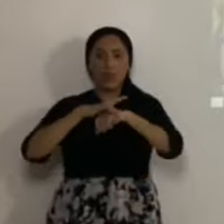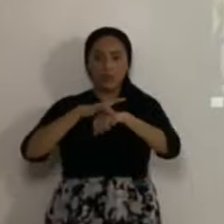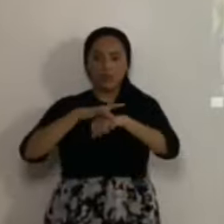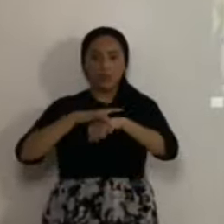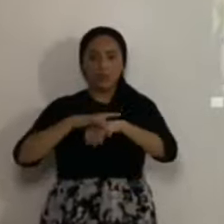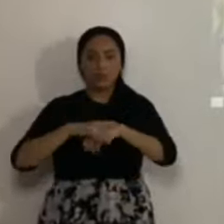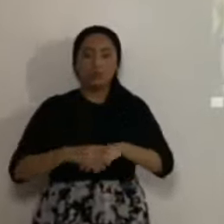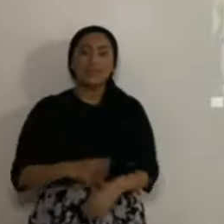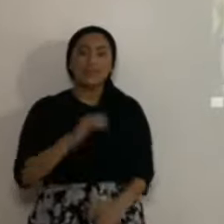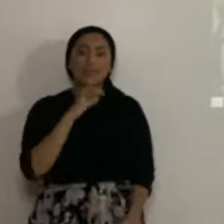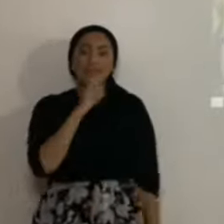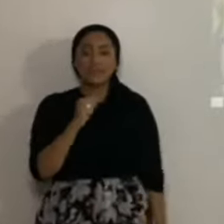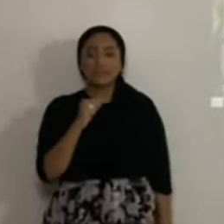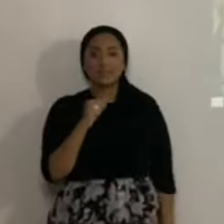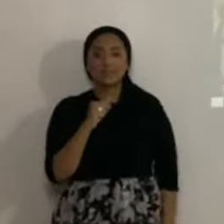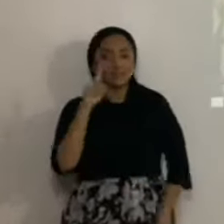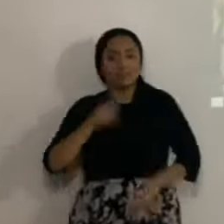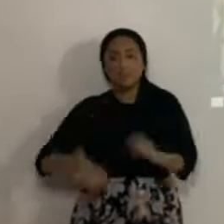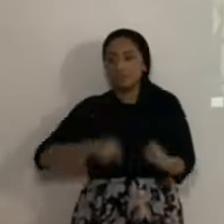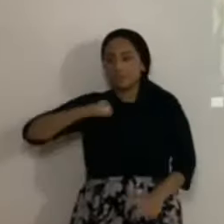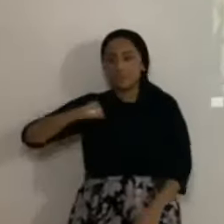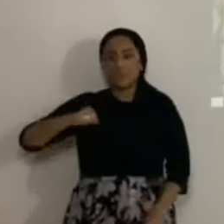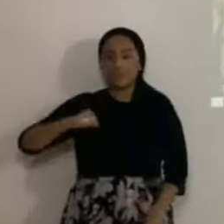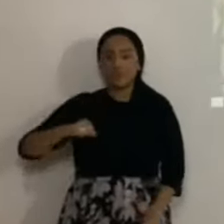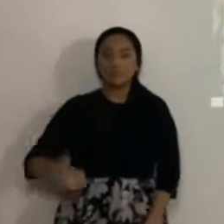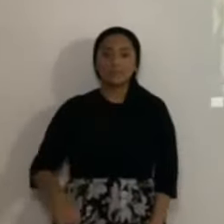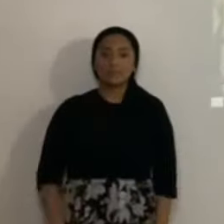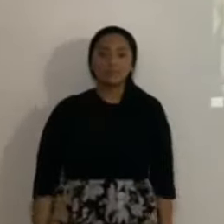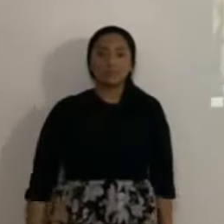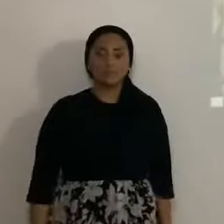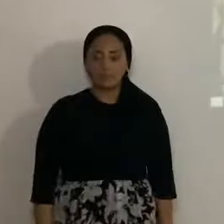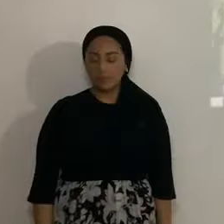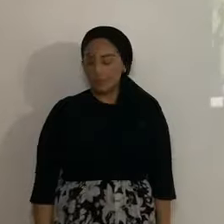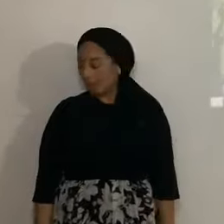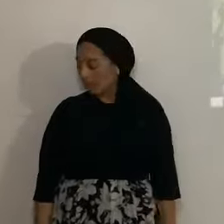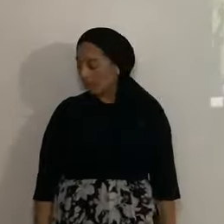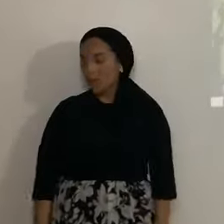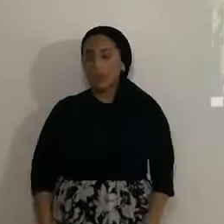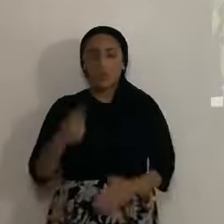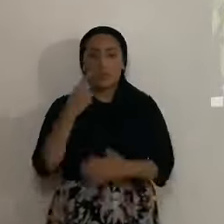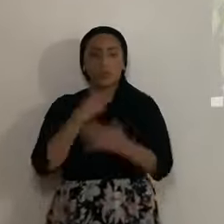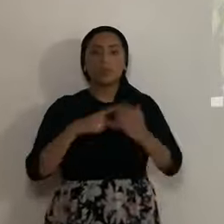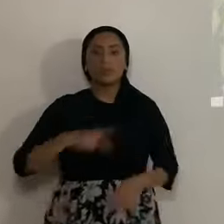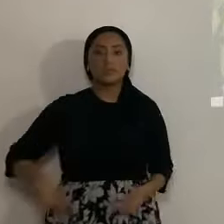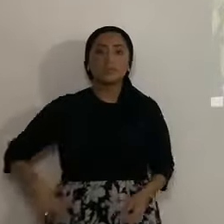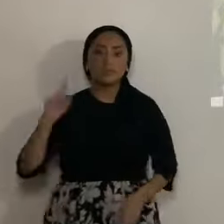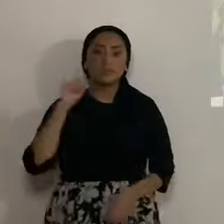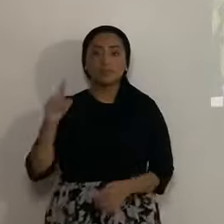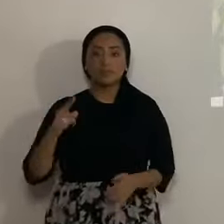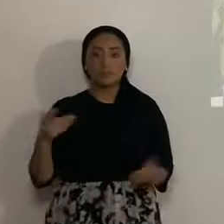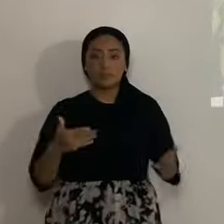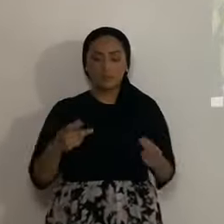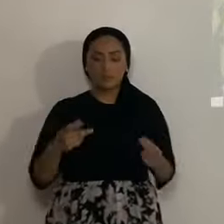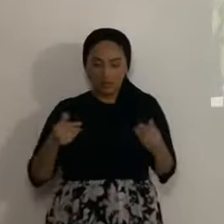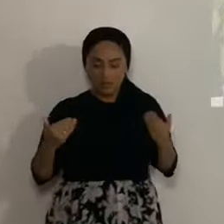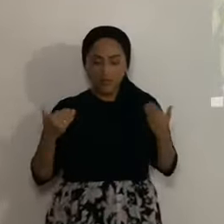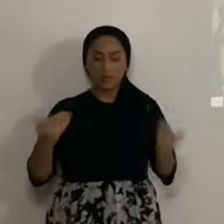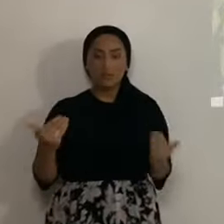es irresistible, por así decirlo. Lo que mande un rey aquí en la tierra se hace.